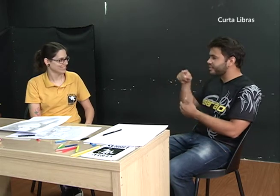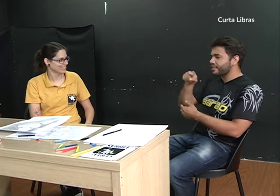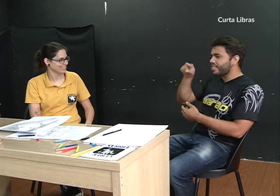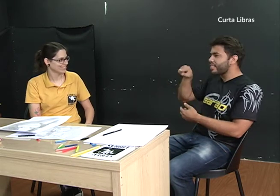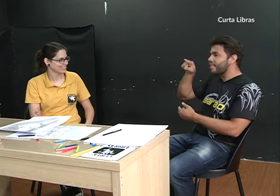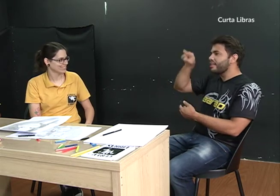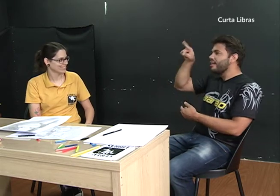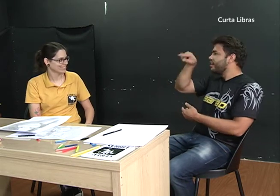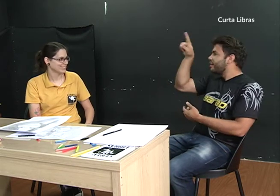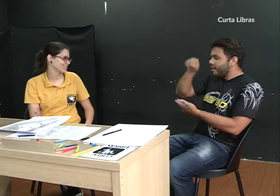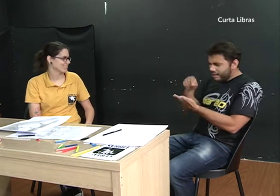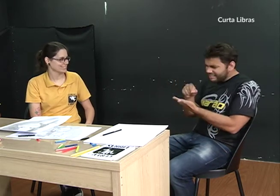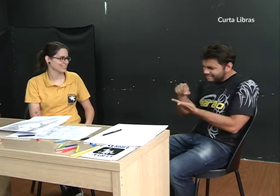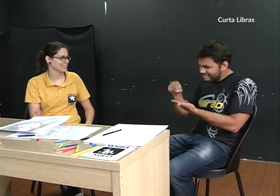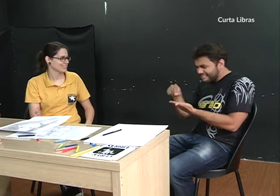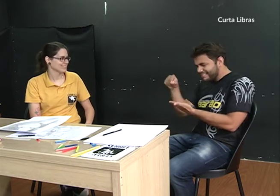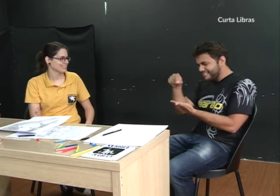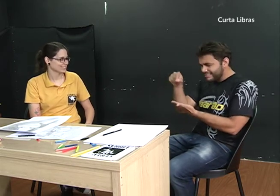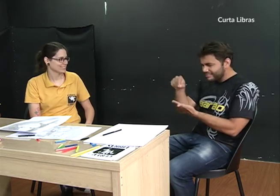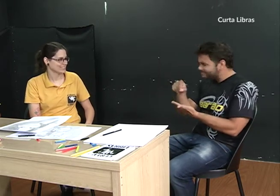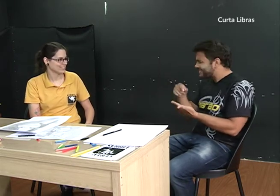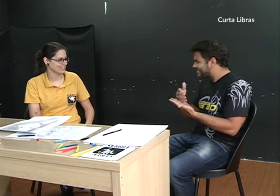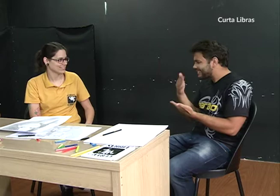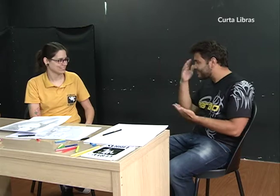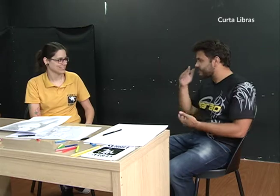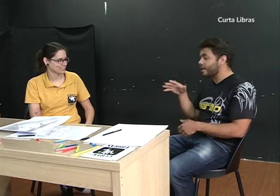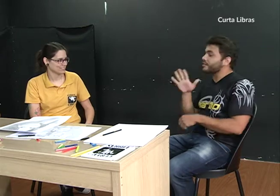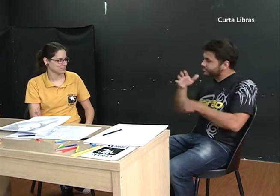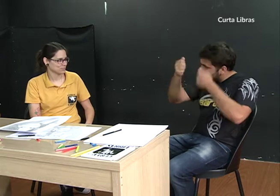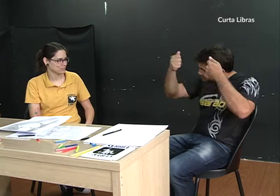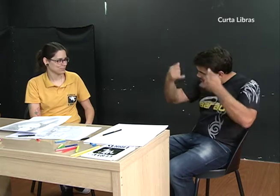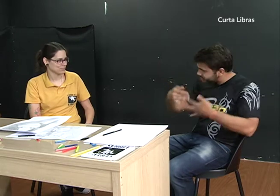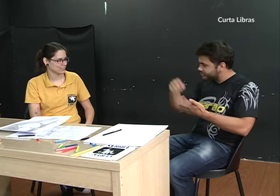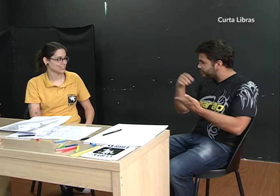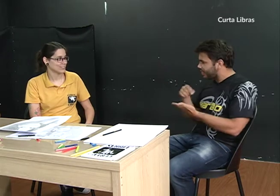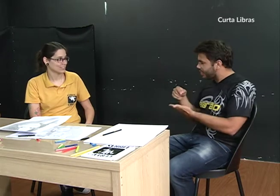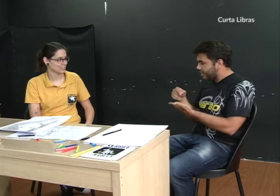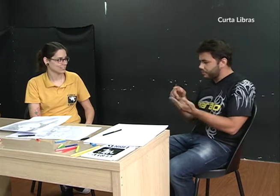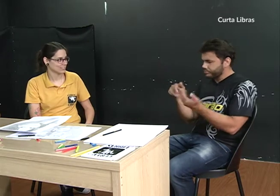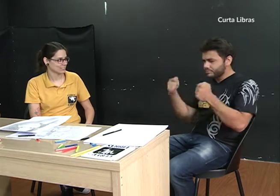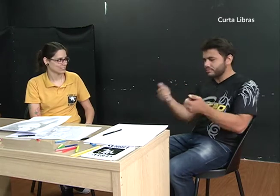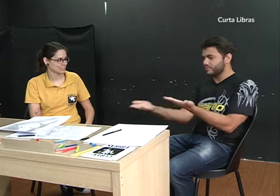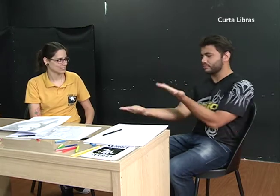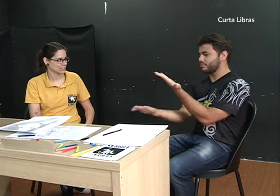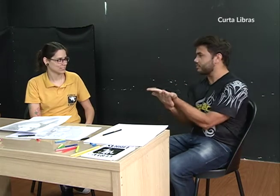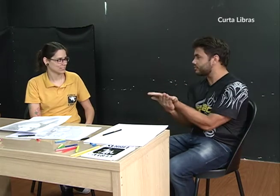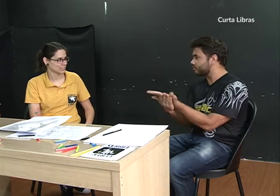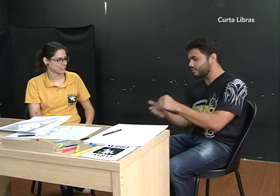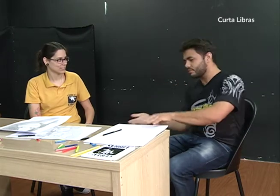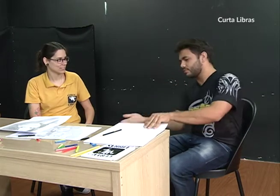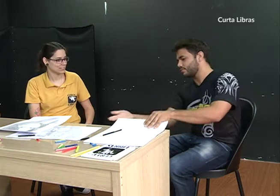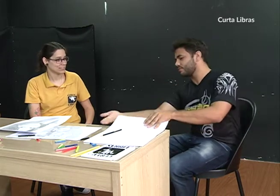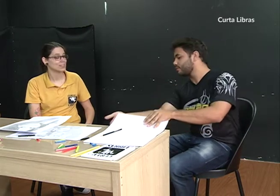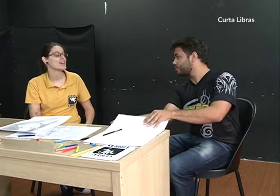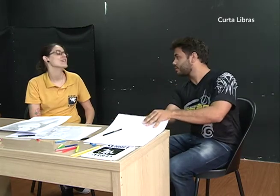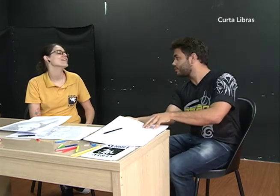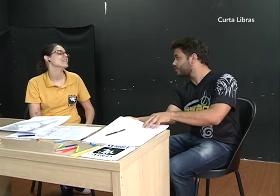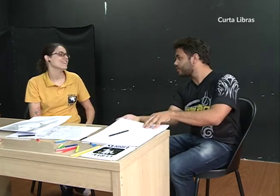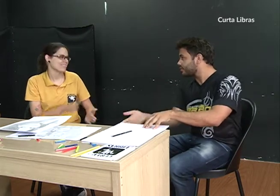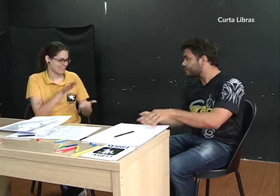que no início era cheio de falhas e defeitos, mas eu tentava imitar ele. Depois, comecei a colocar um desenho embaixo da folha para